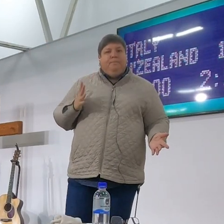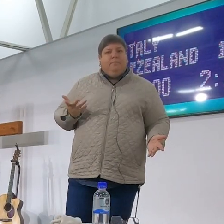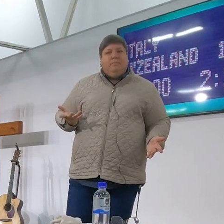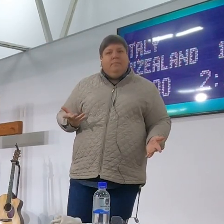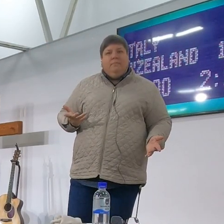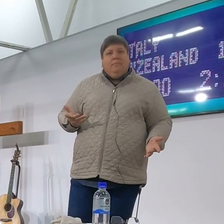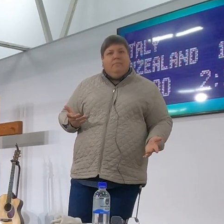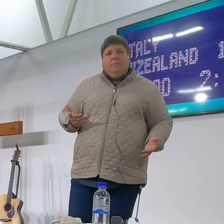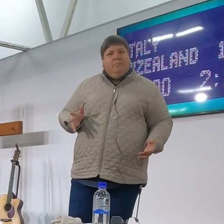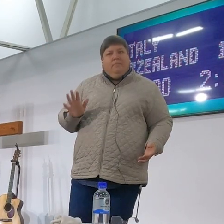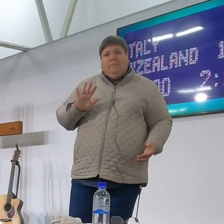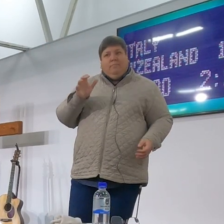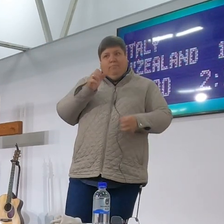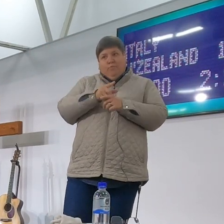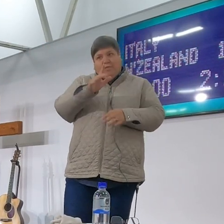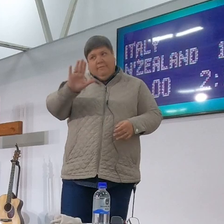eintlik